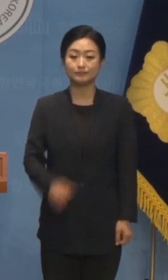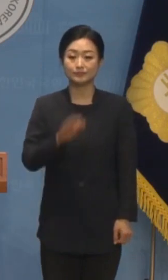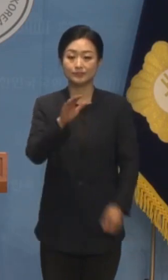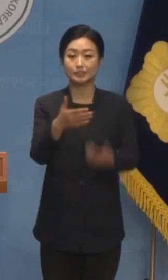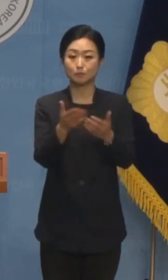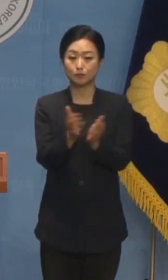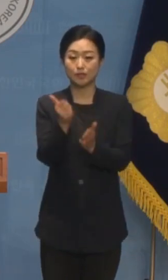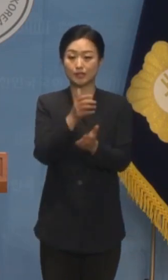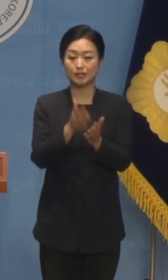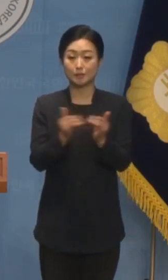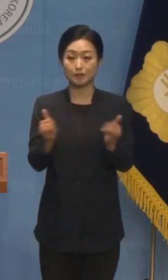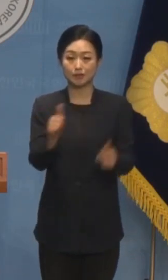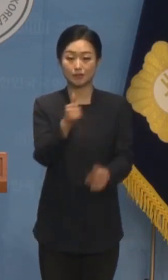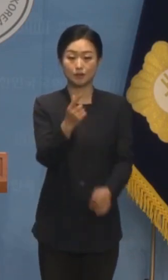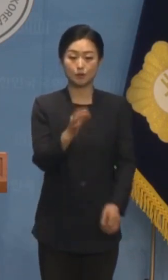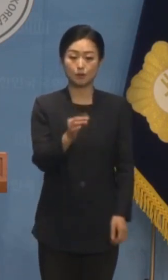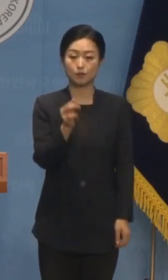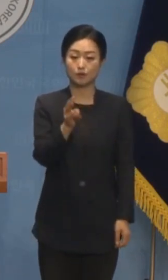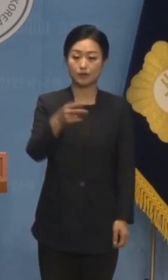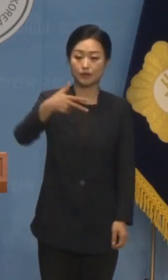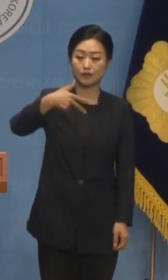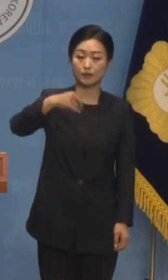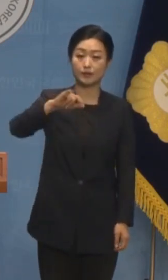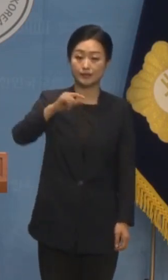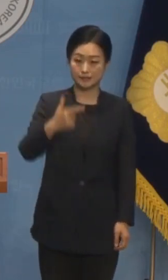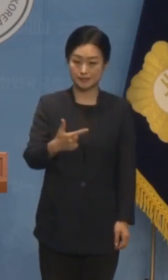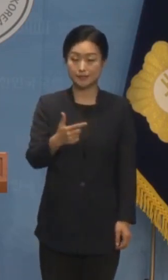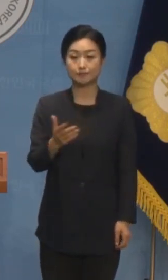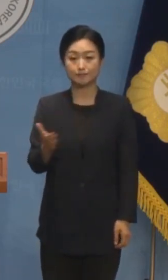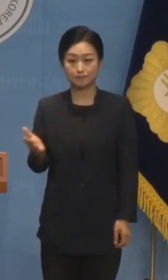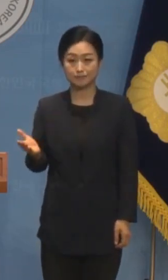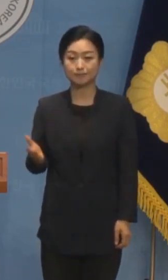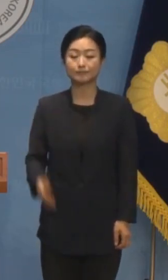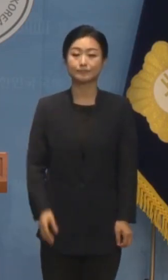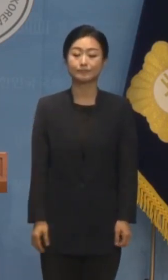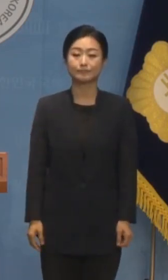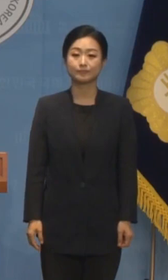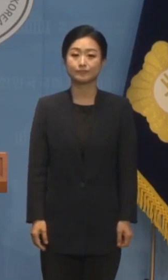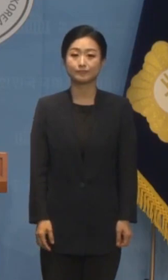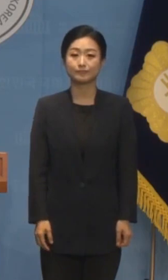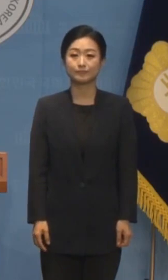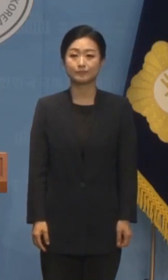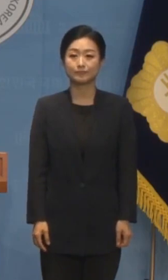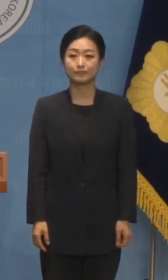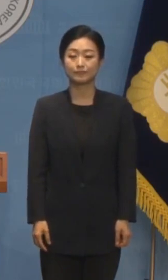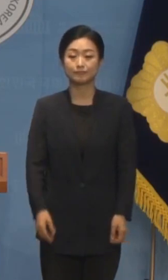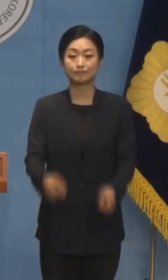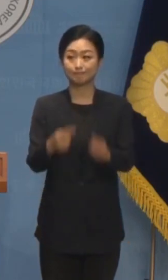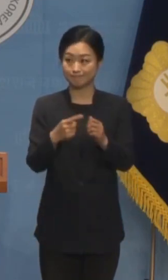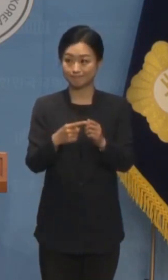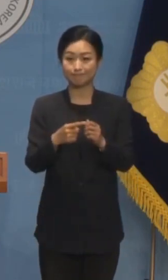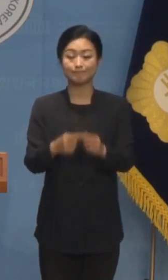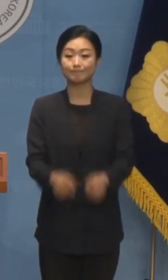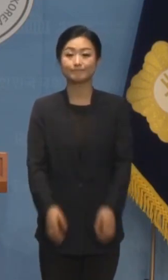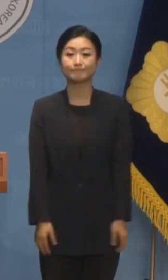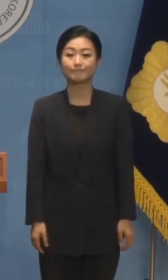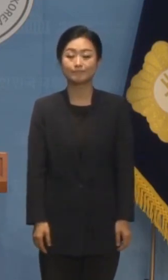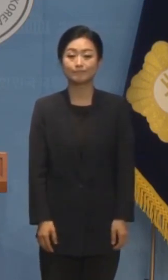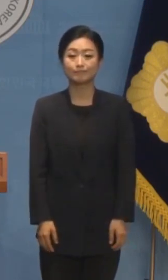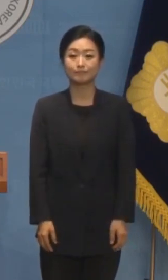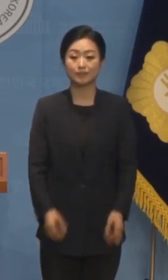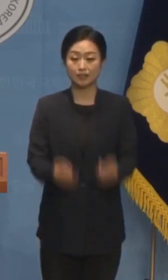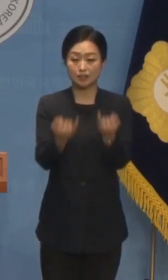진보당 대변인 홍희진입니다. 오전 브리핑 2건 진행하겠습니다. 첫 번째입니다.